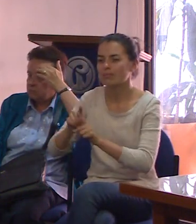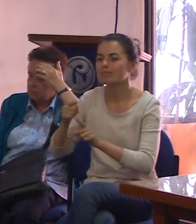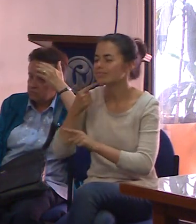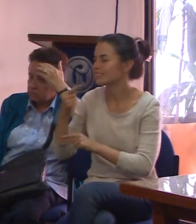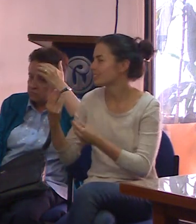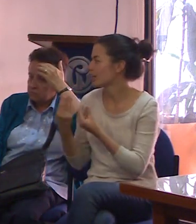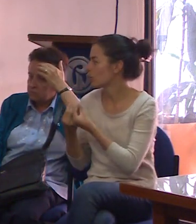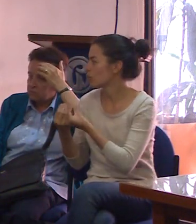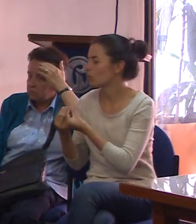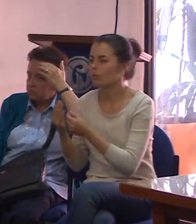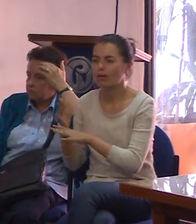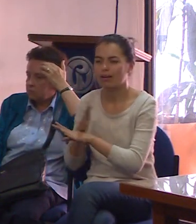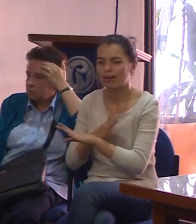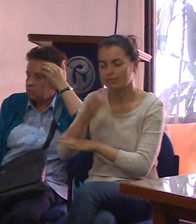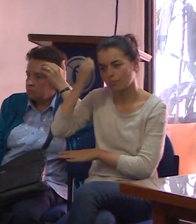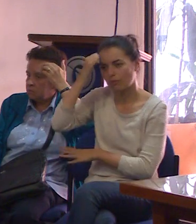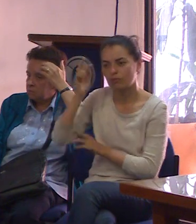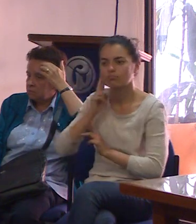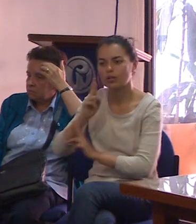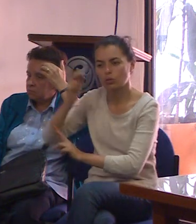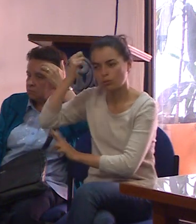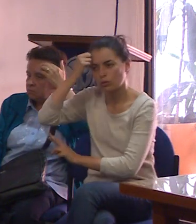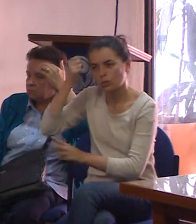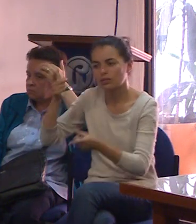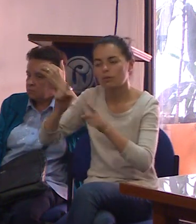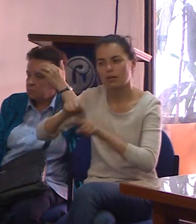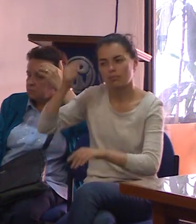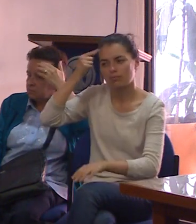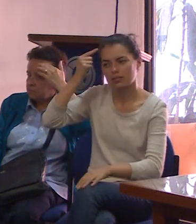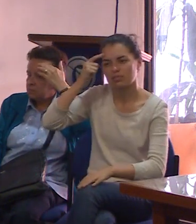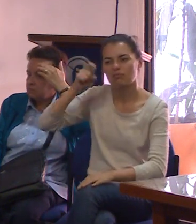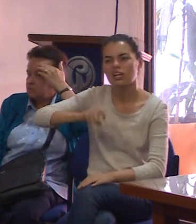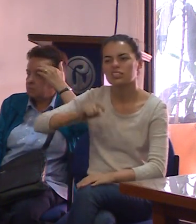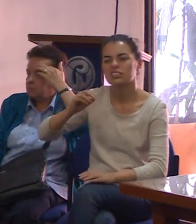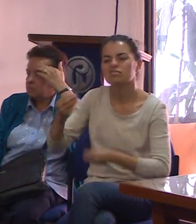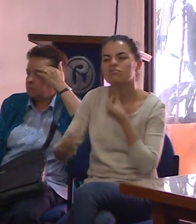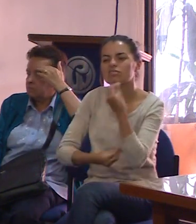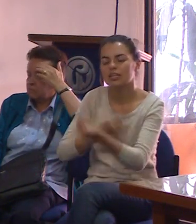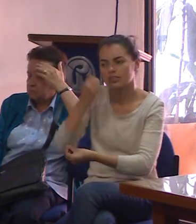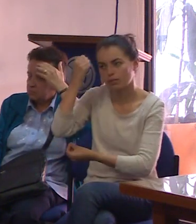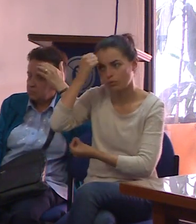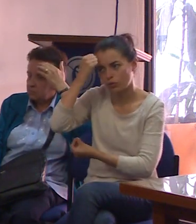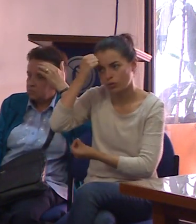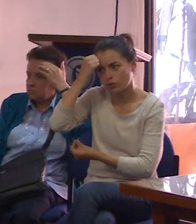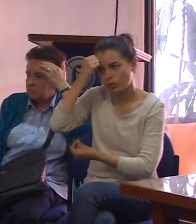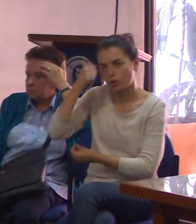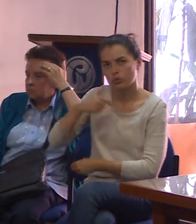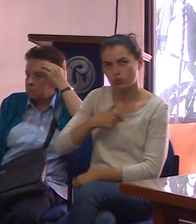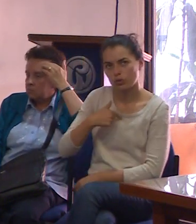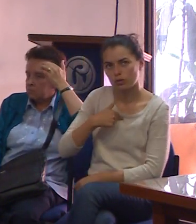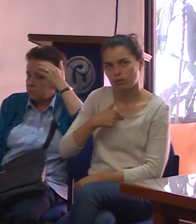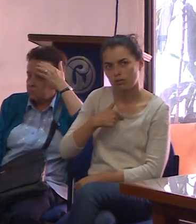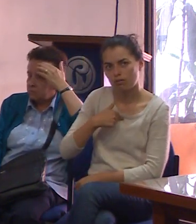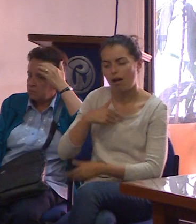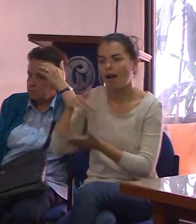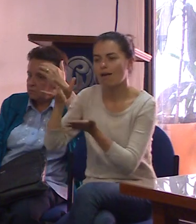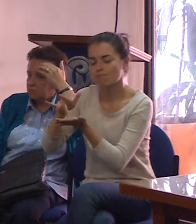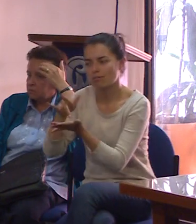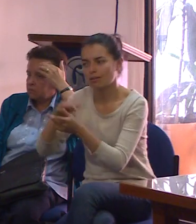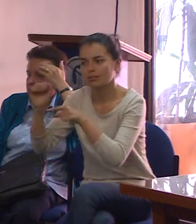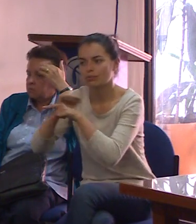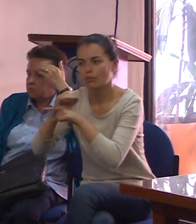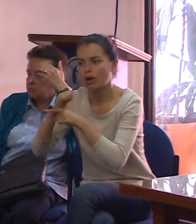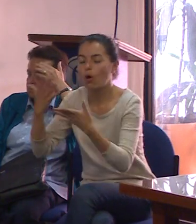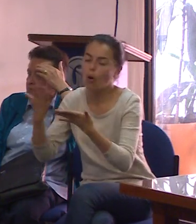el conocimiento del profesor, también cómo pensarse qué se necesita como profesor para llevar a cabo una práctica o, bueno,